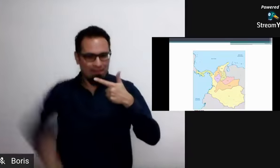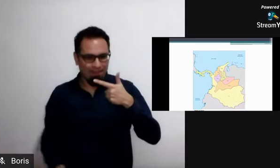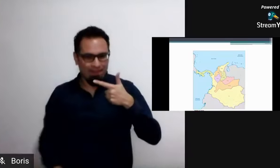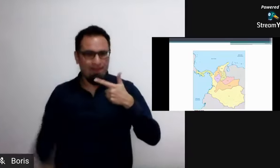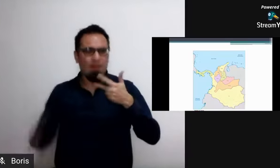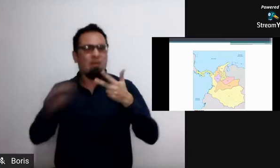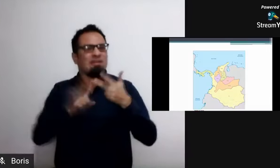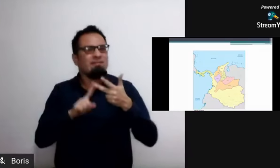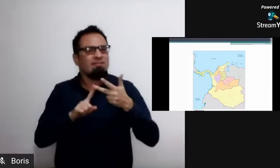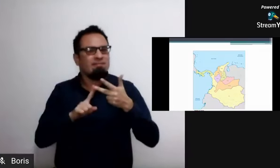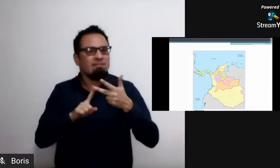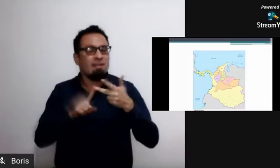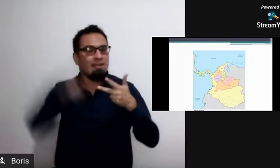territorios: Antioquia,